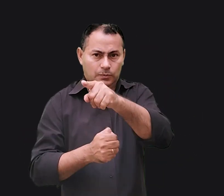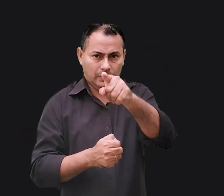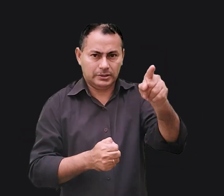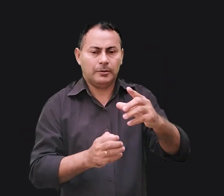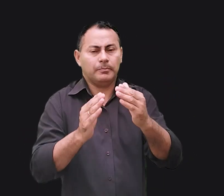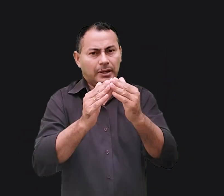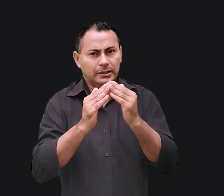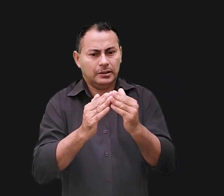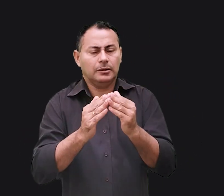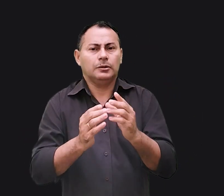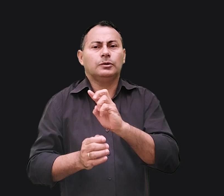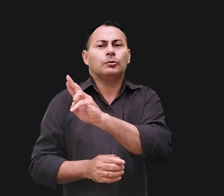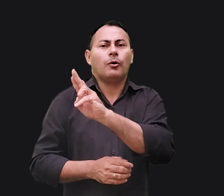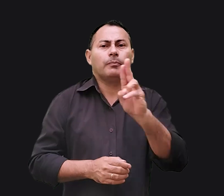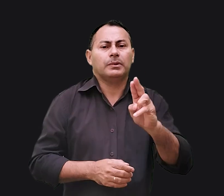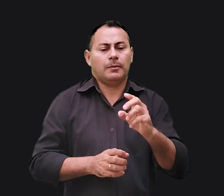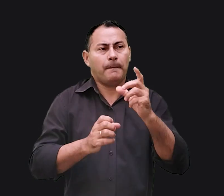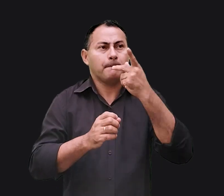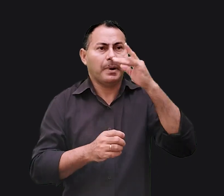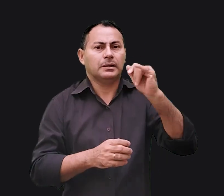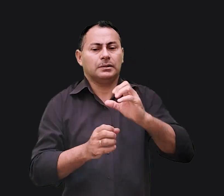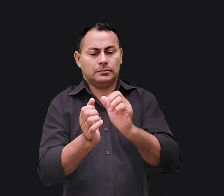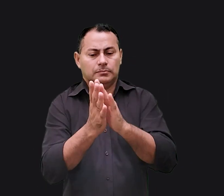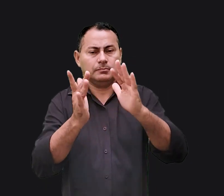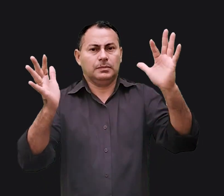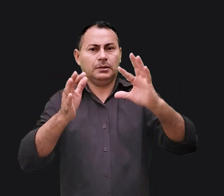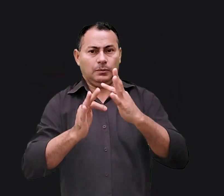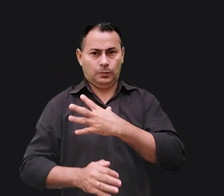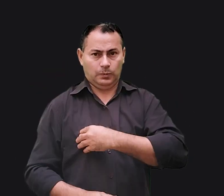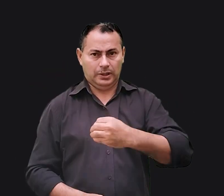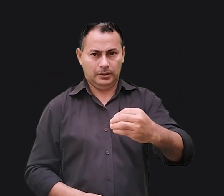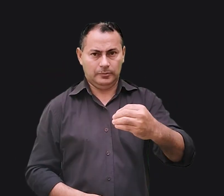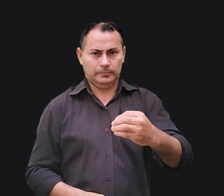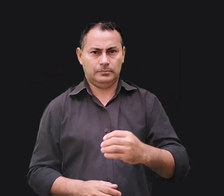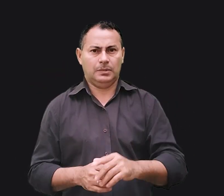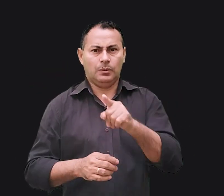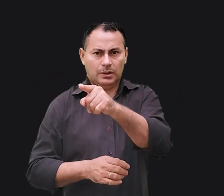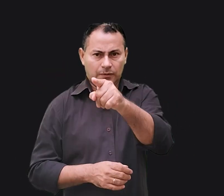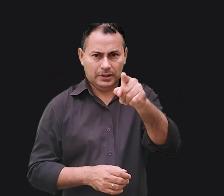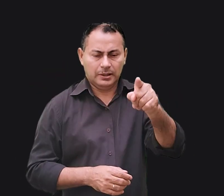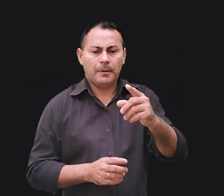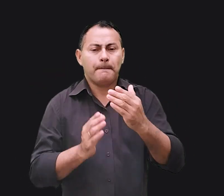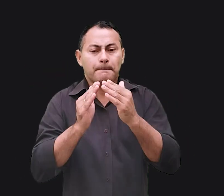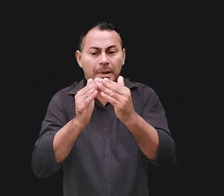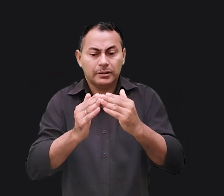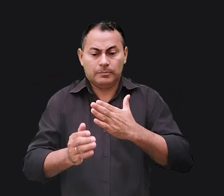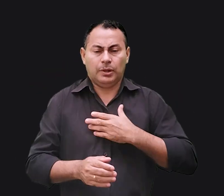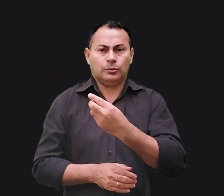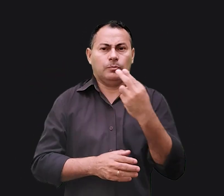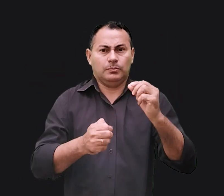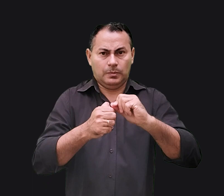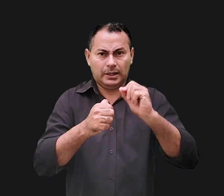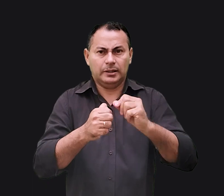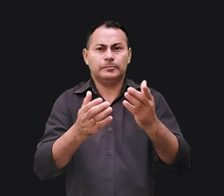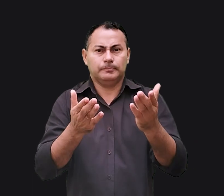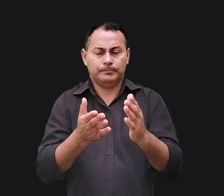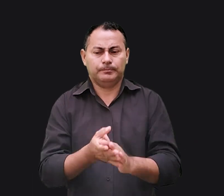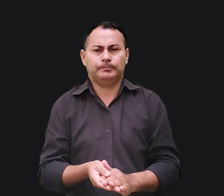vocês pedirem em meu nome, para que o Pai seja glorificado no Filho. O que você pedir em meu nome, eu farei.